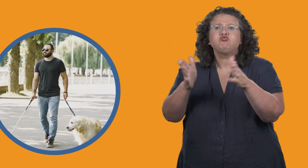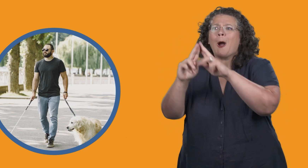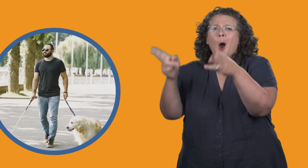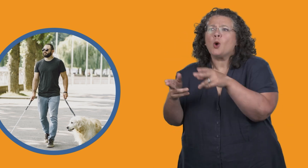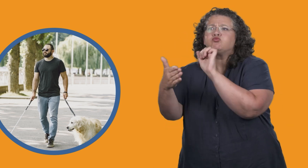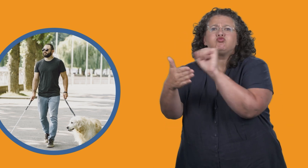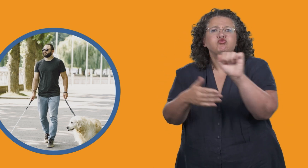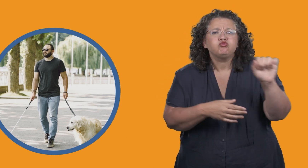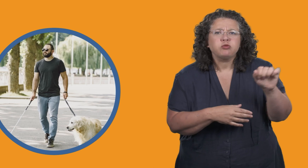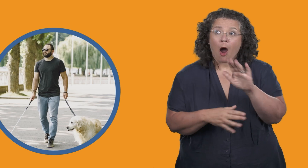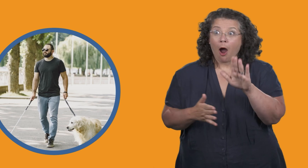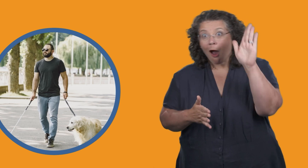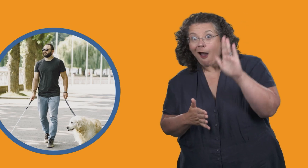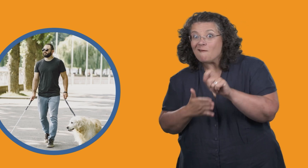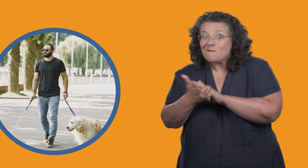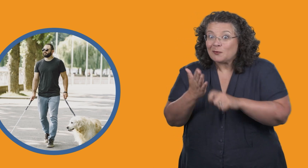trafod y rhwystrau yn ei ffordd